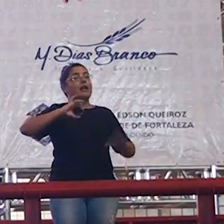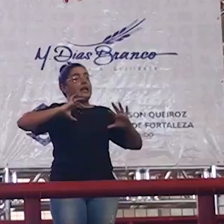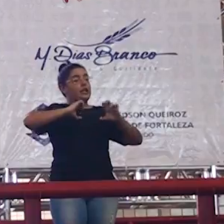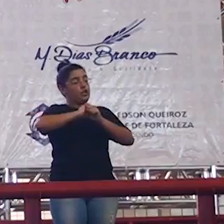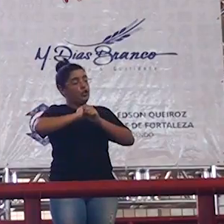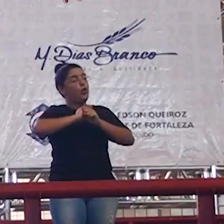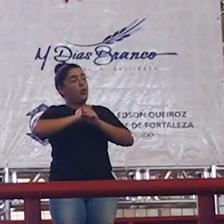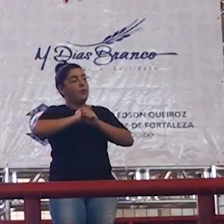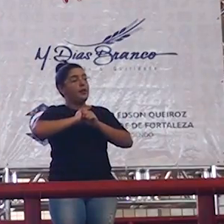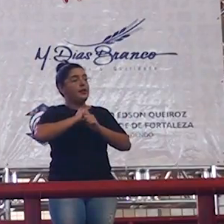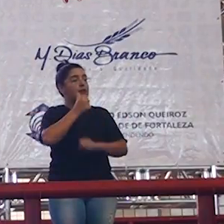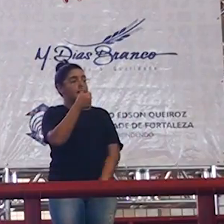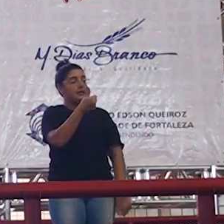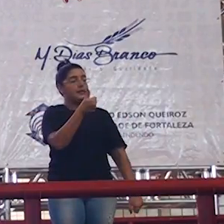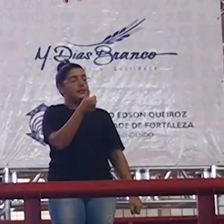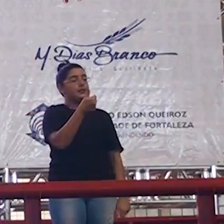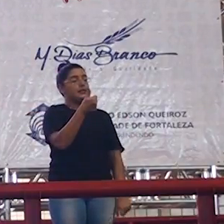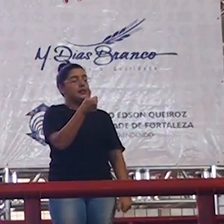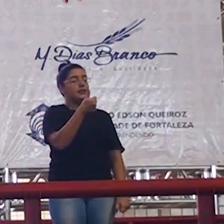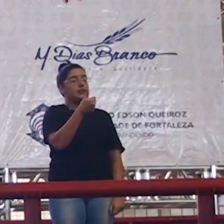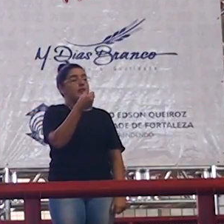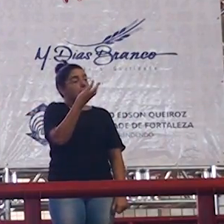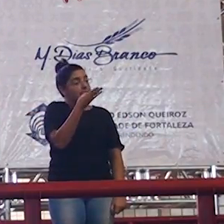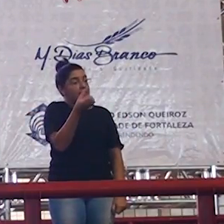ângulos internos é sempre igual a